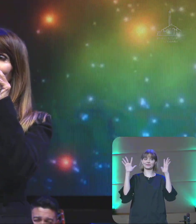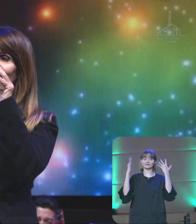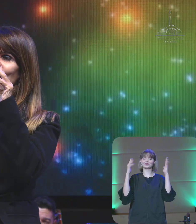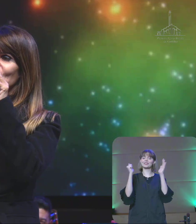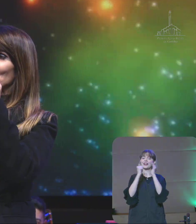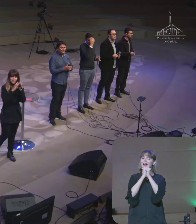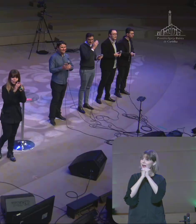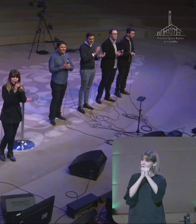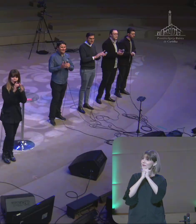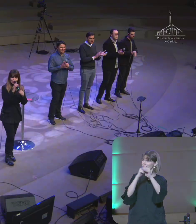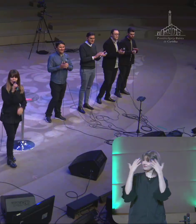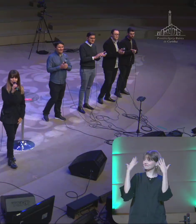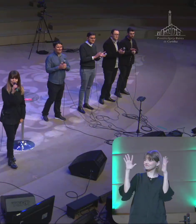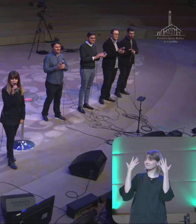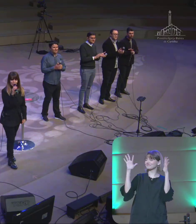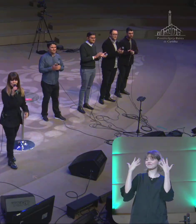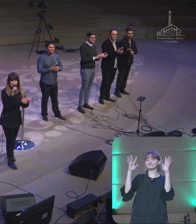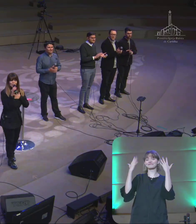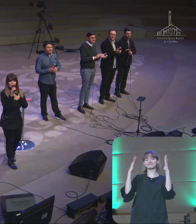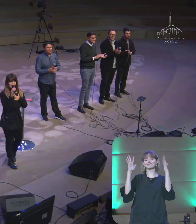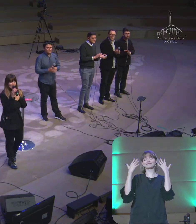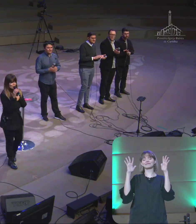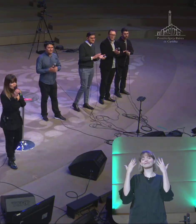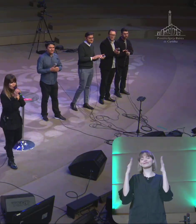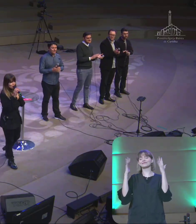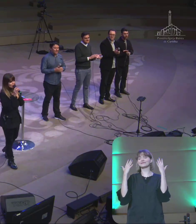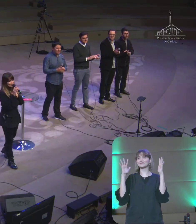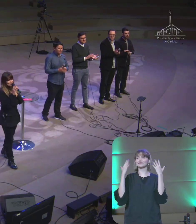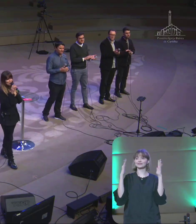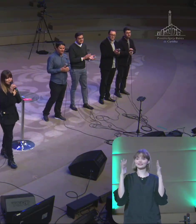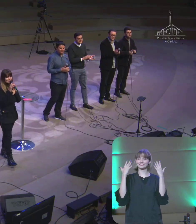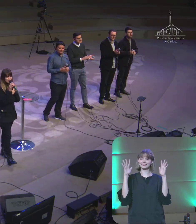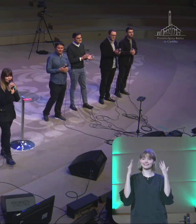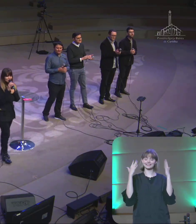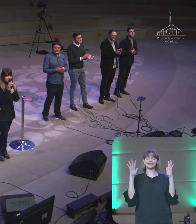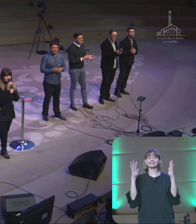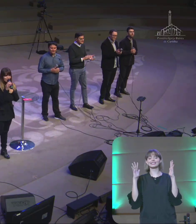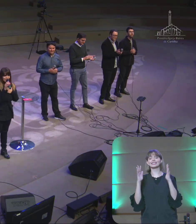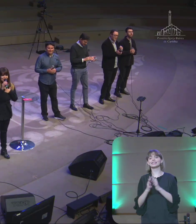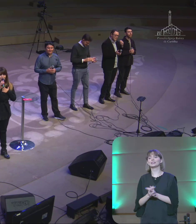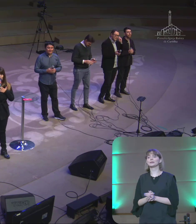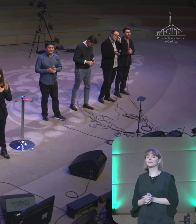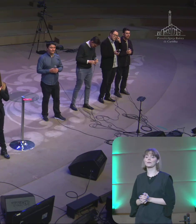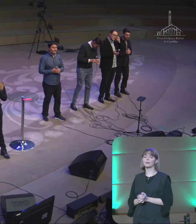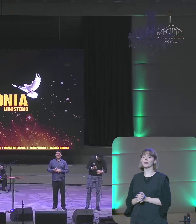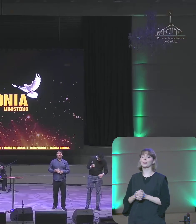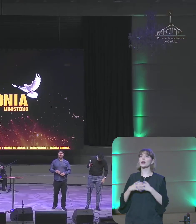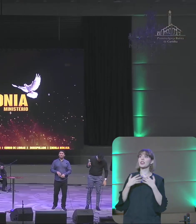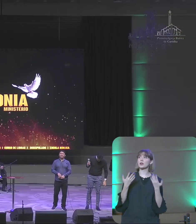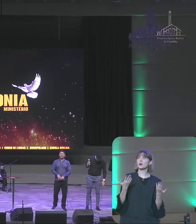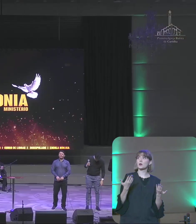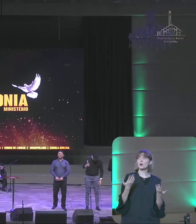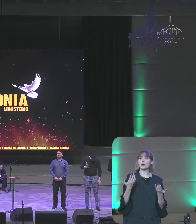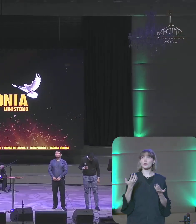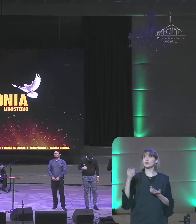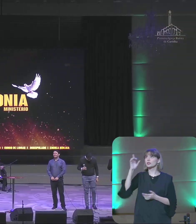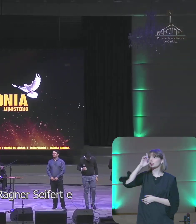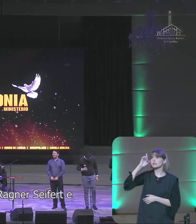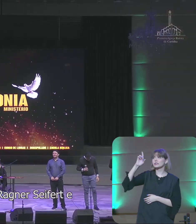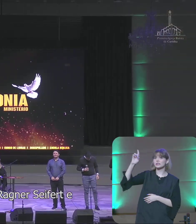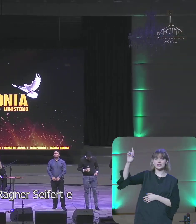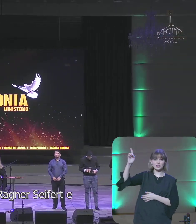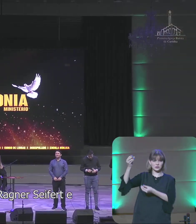Amém. Aplauda o Senhor, pode aplaudir. É o Senhor que nunca nos deixa, nunca nos abandona. E por Ele nós somos revestidos da sua